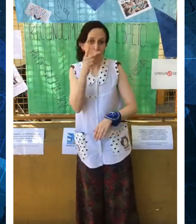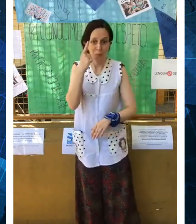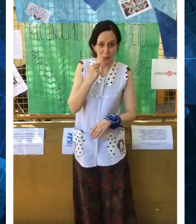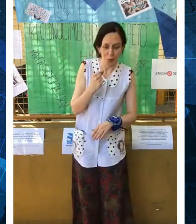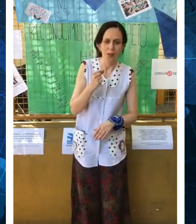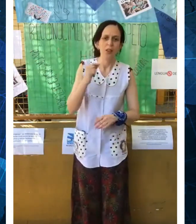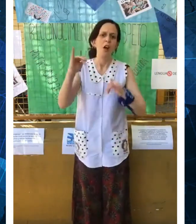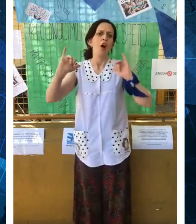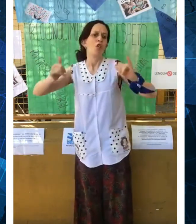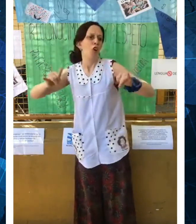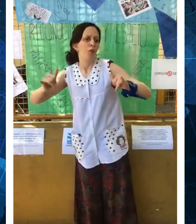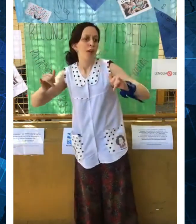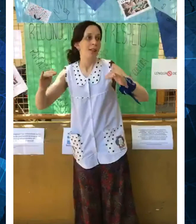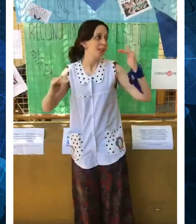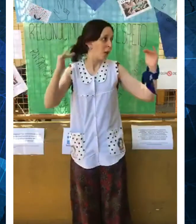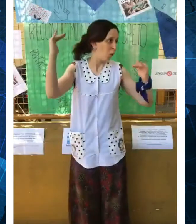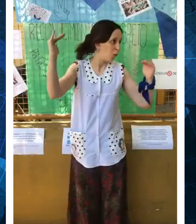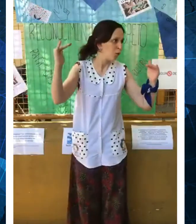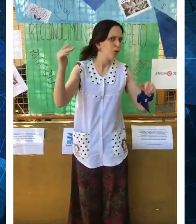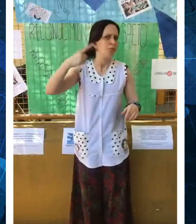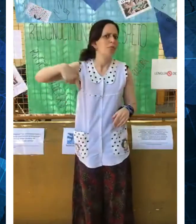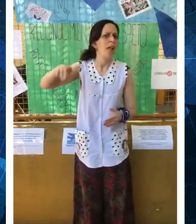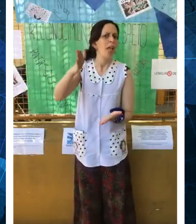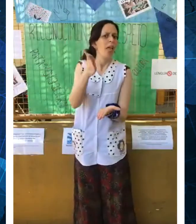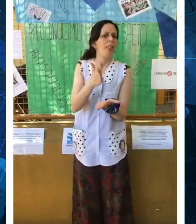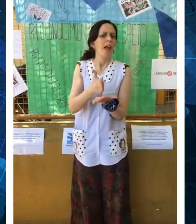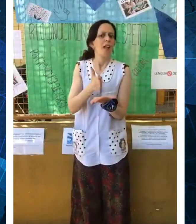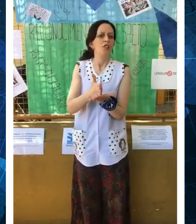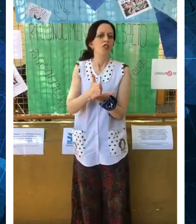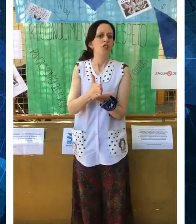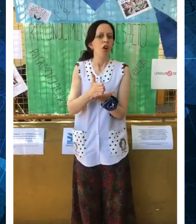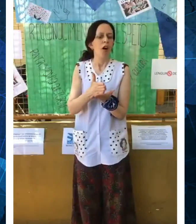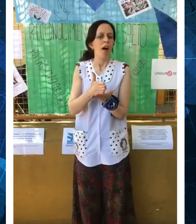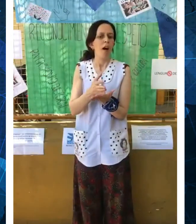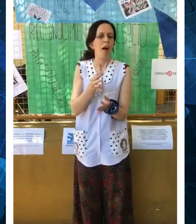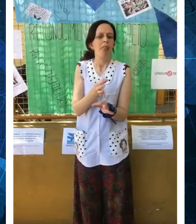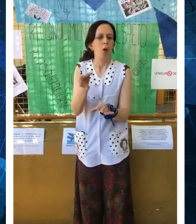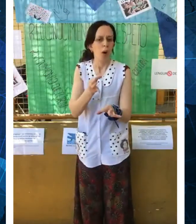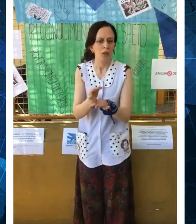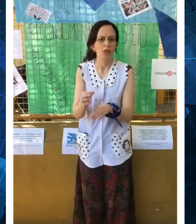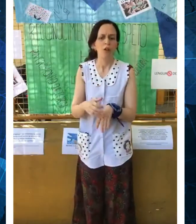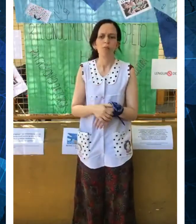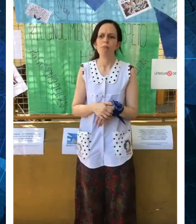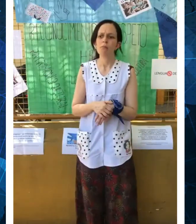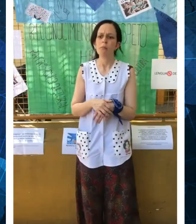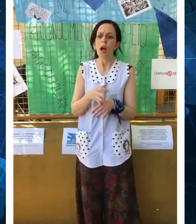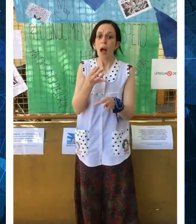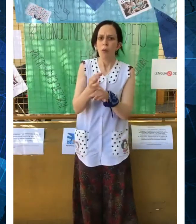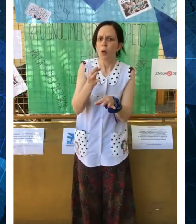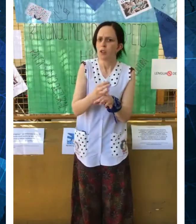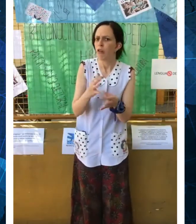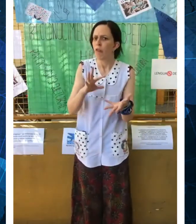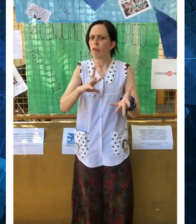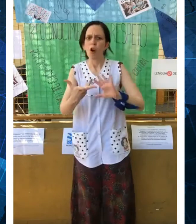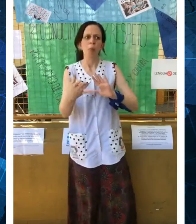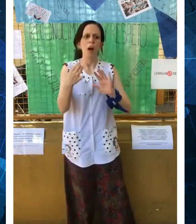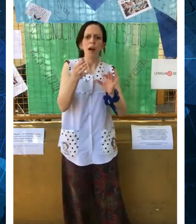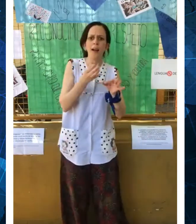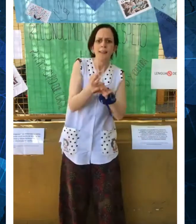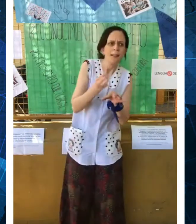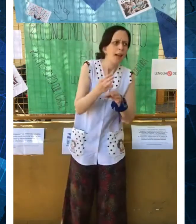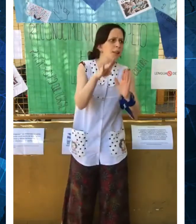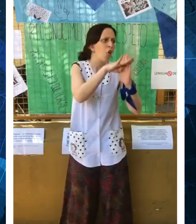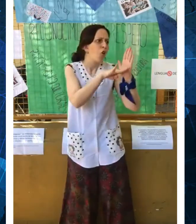Nos basamos en la ley de los derechos de los niños, niñas, jóvenes, adultos y adultas sordas de la